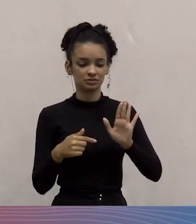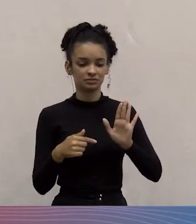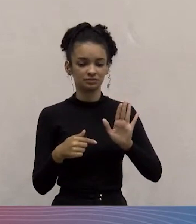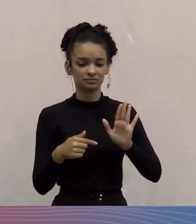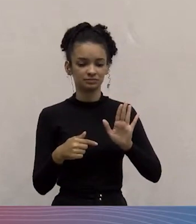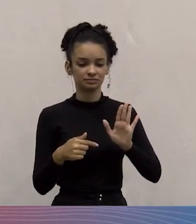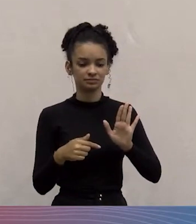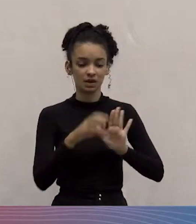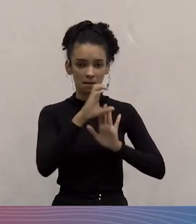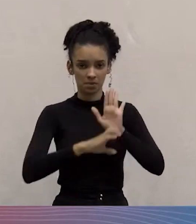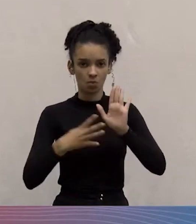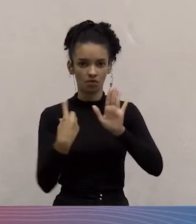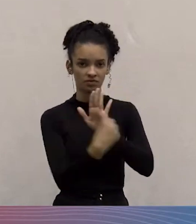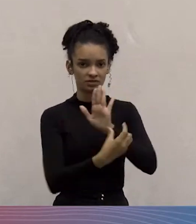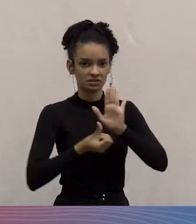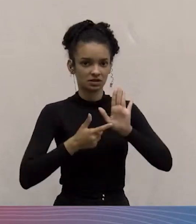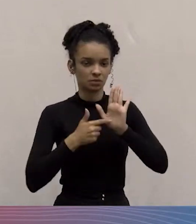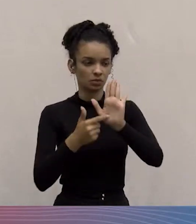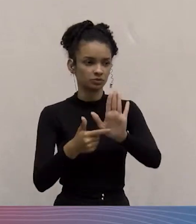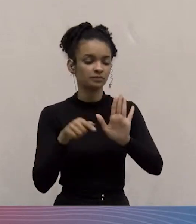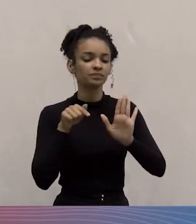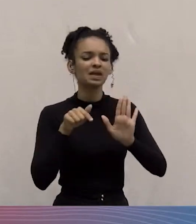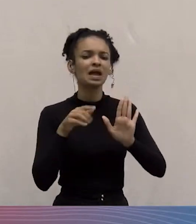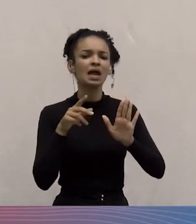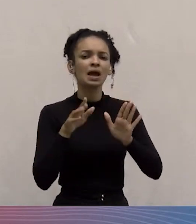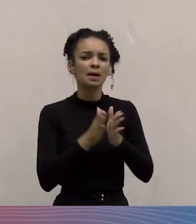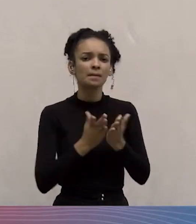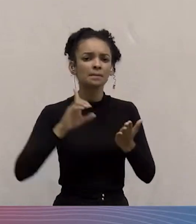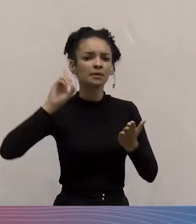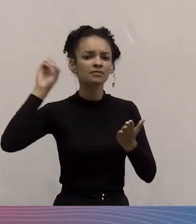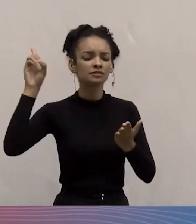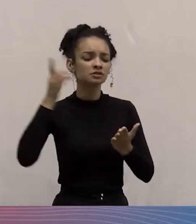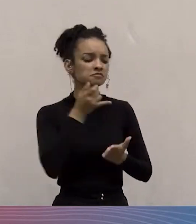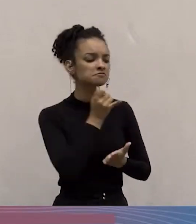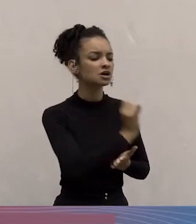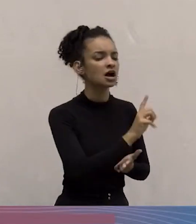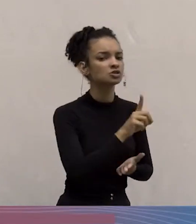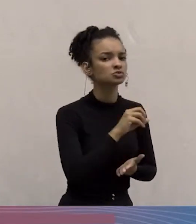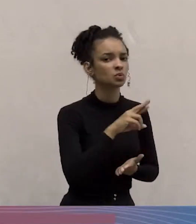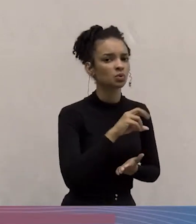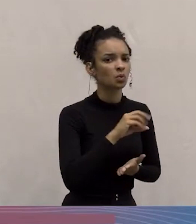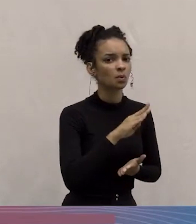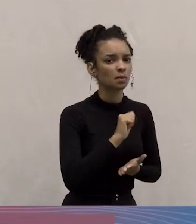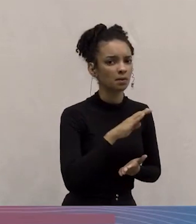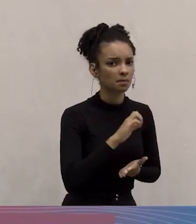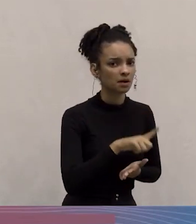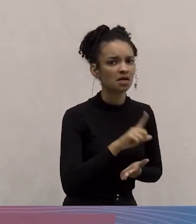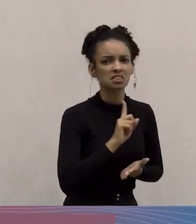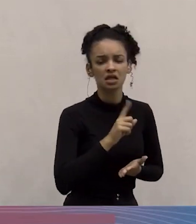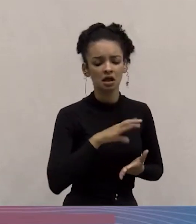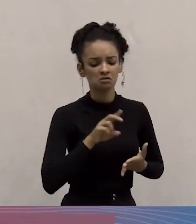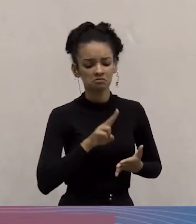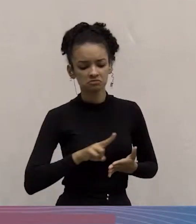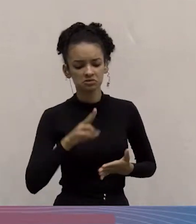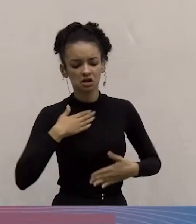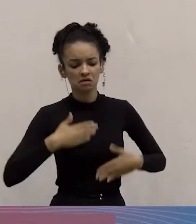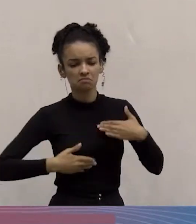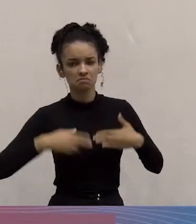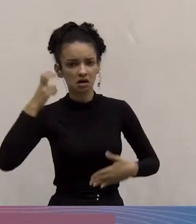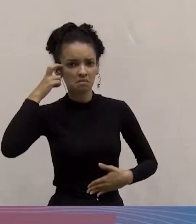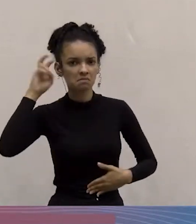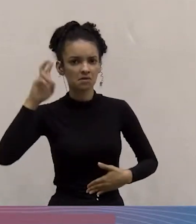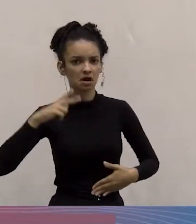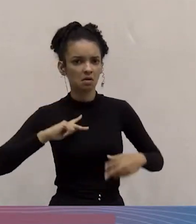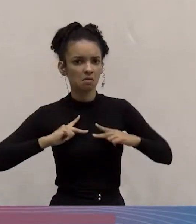4:6 diz assim: prosseguiu ele e me disse: esta é a palavra do Senhor a Zorobabel. Não é pela carne, não é pela capacidade